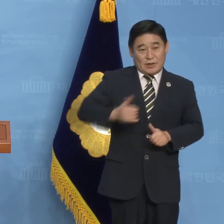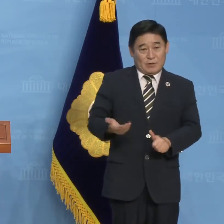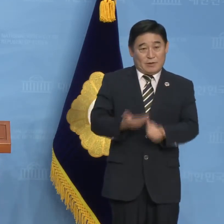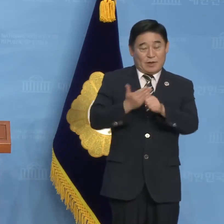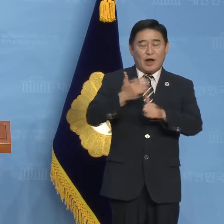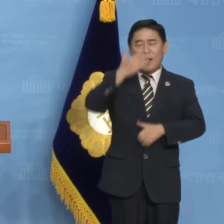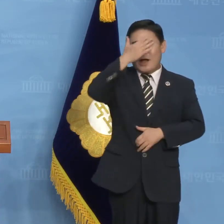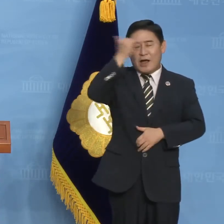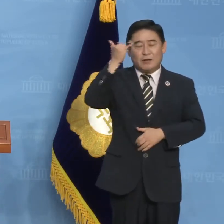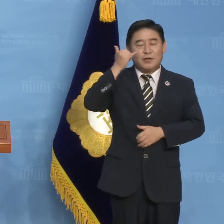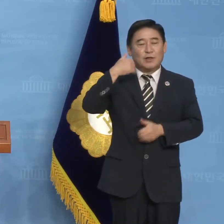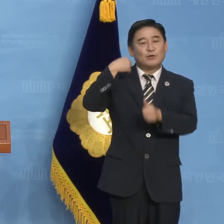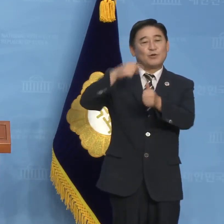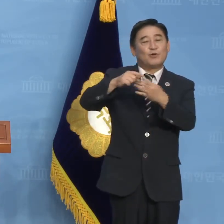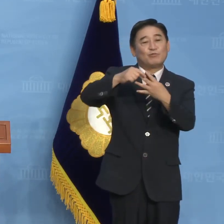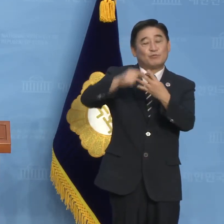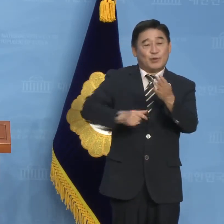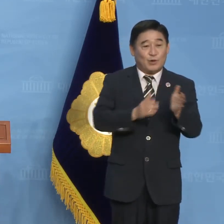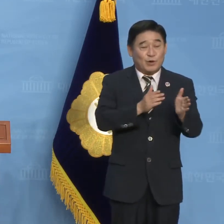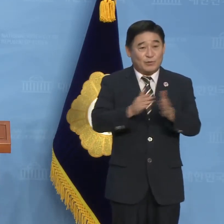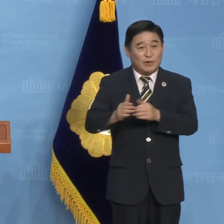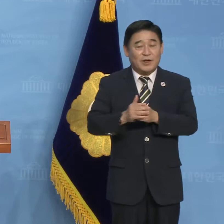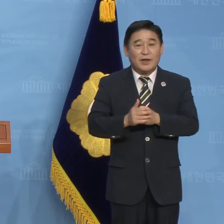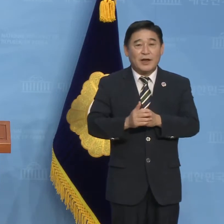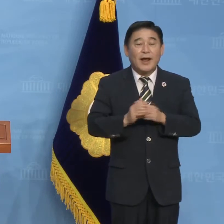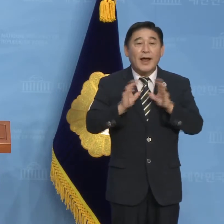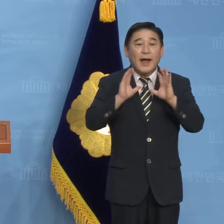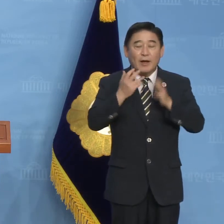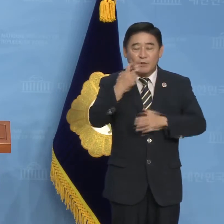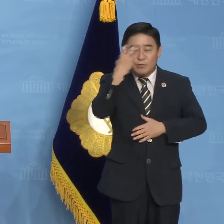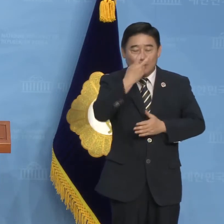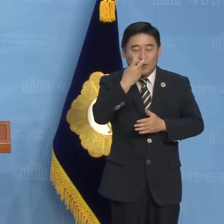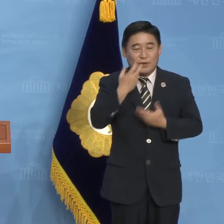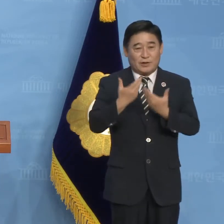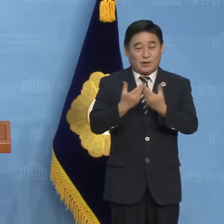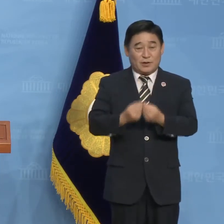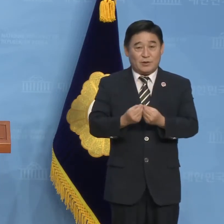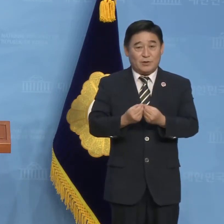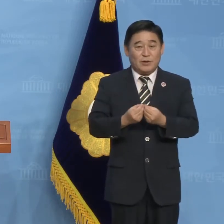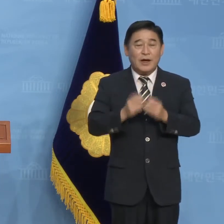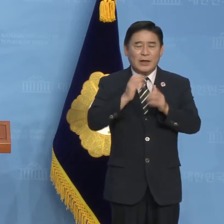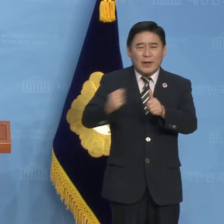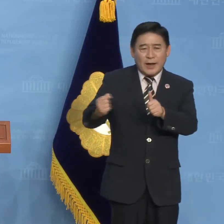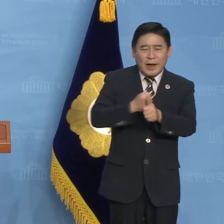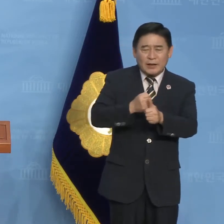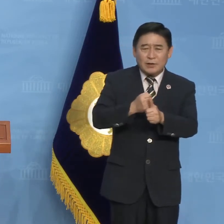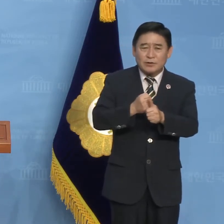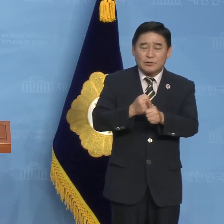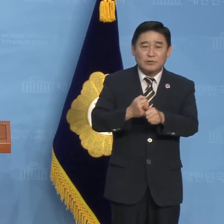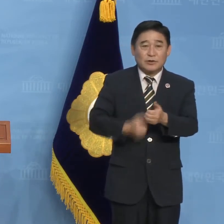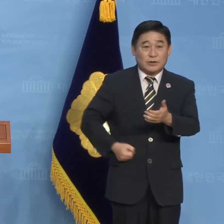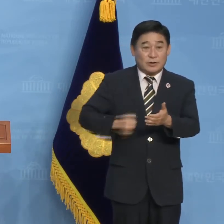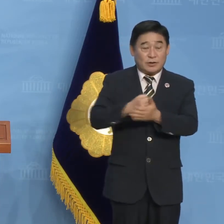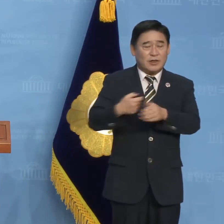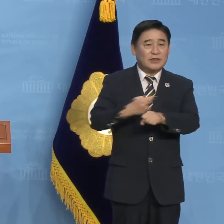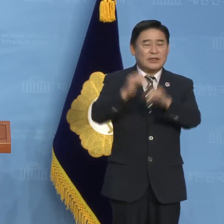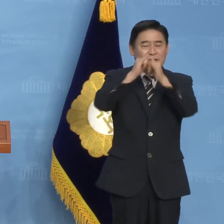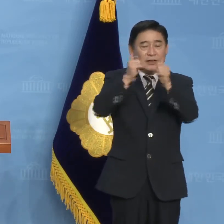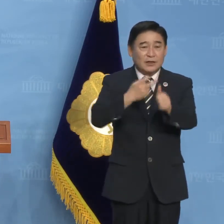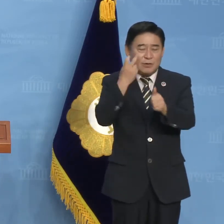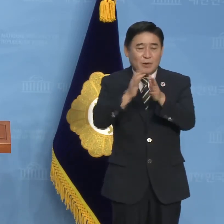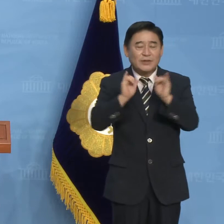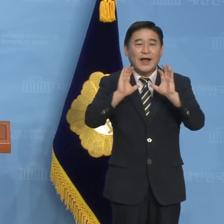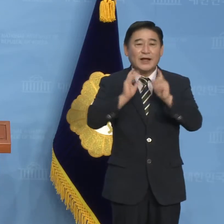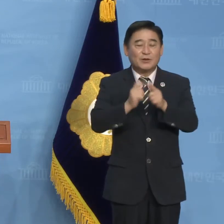교육 프로그램 마련, 폭력으로부터 아동을 보호하지 않을 경우 이를 아동학대로 규정하는 등 사회적 보호